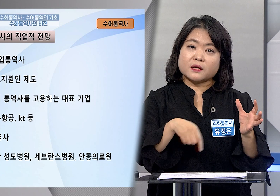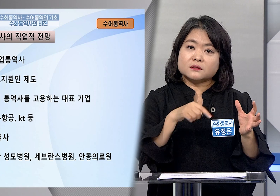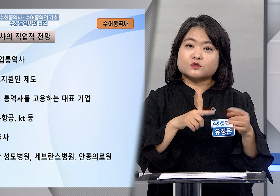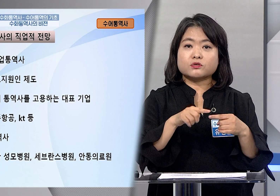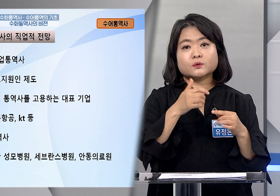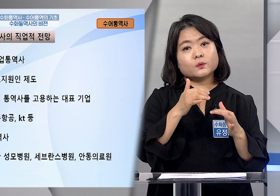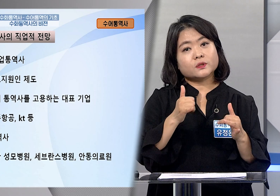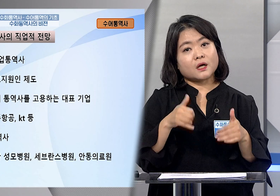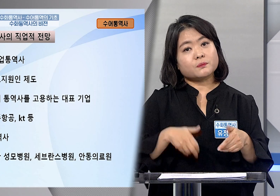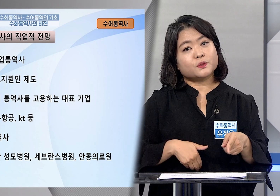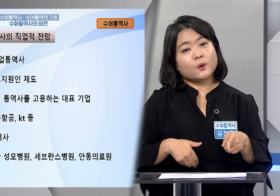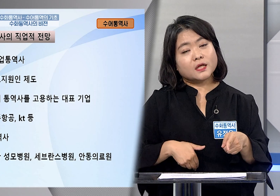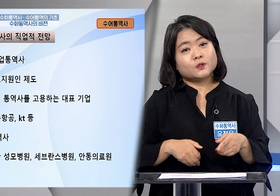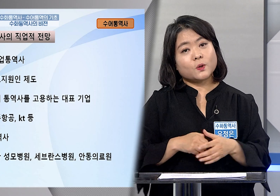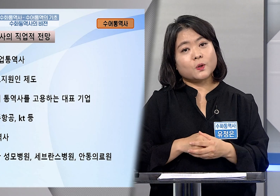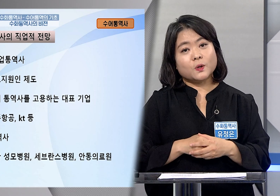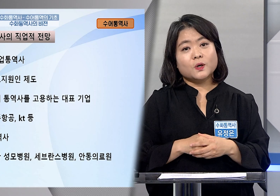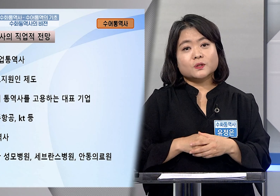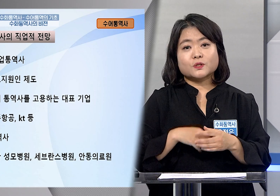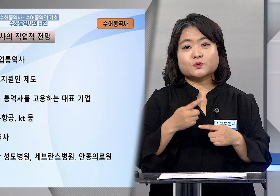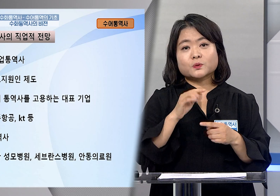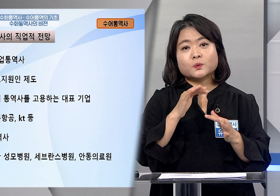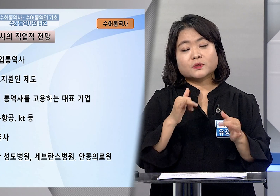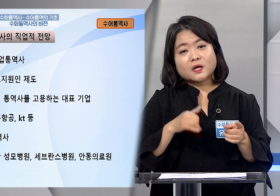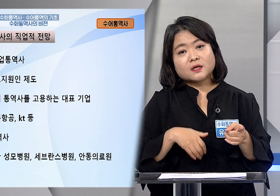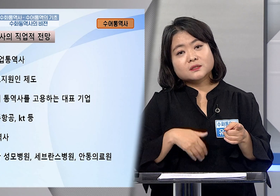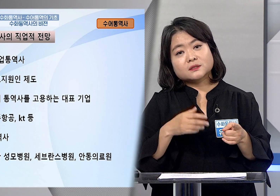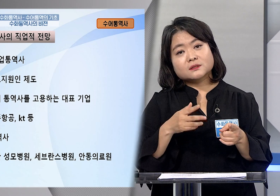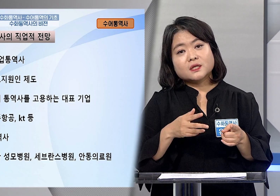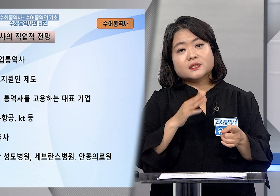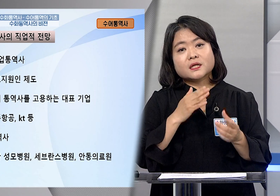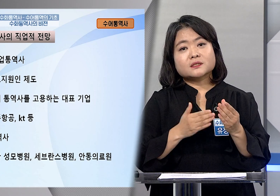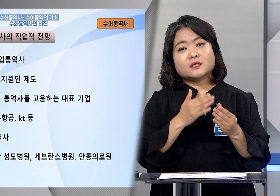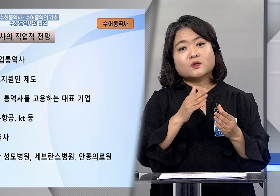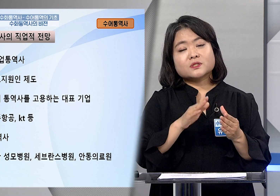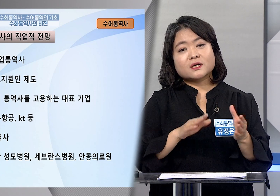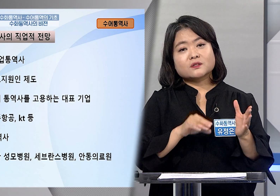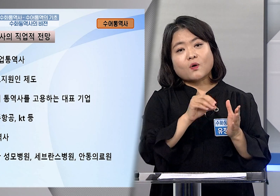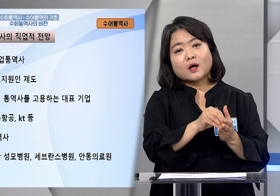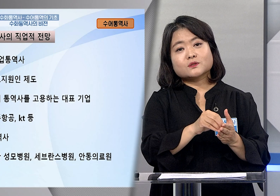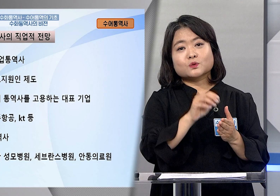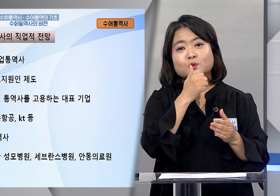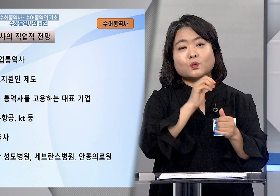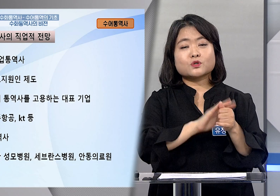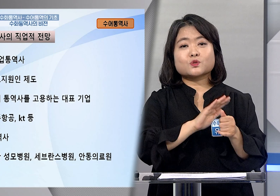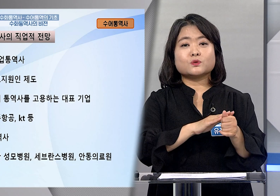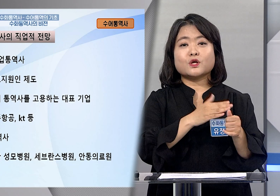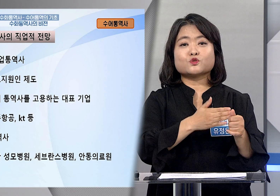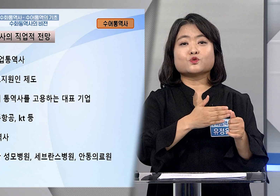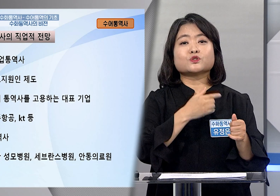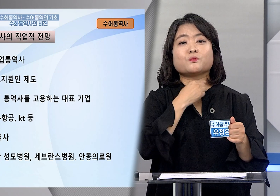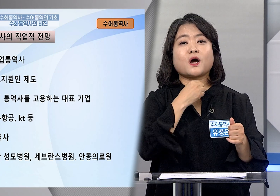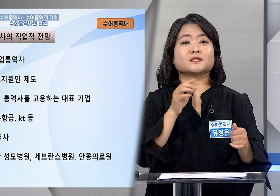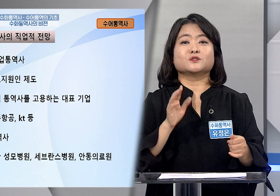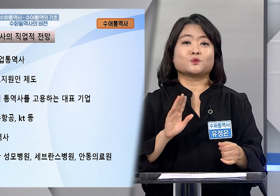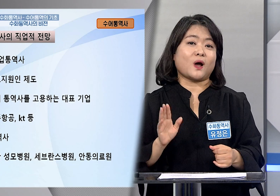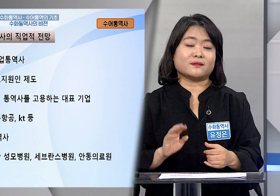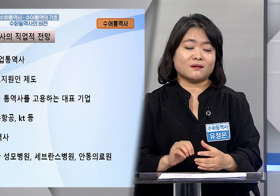운영팀에는 수화통역사가 필요하죠. 근데 수화통역사가 그런 생산 현장에 들어가서 또 통역 지원을 해주고 싶어 하지는 또